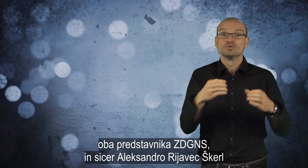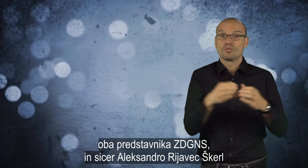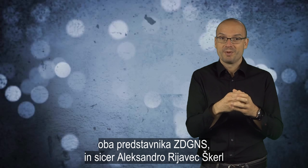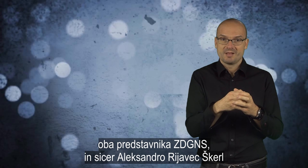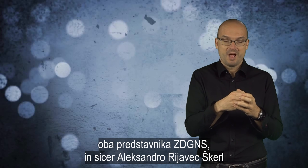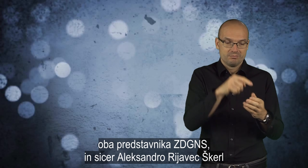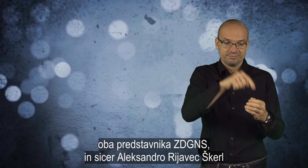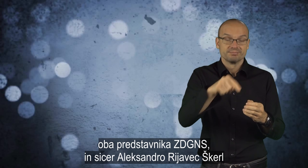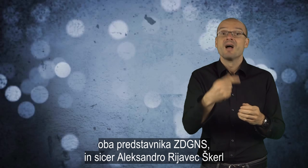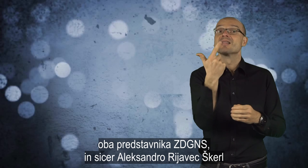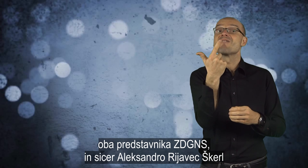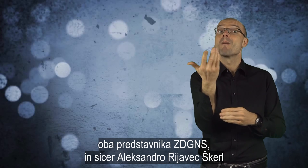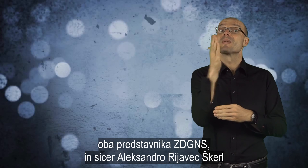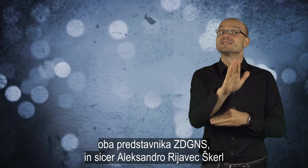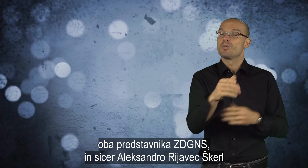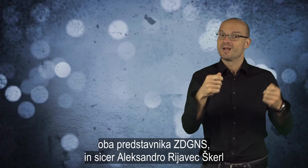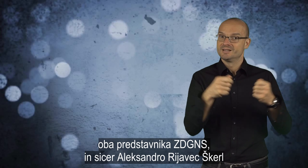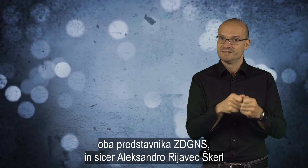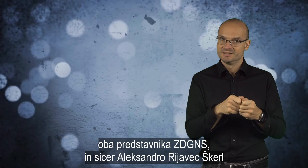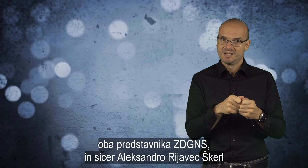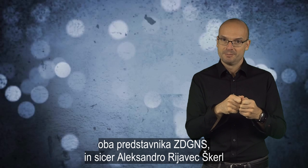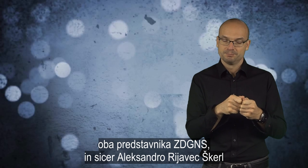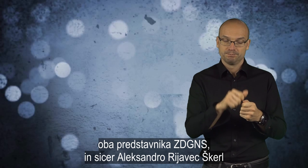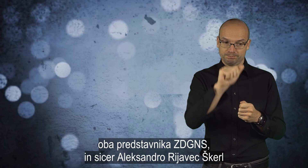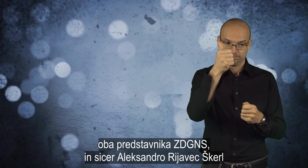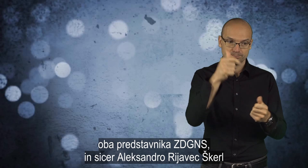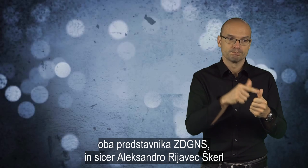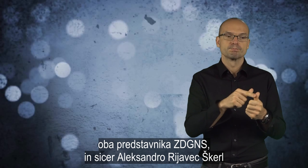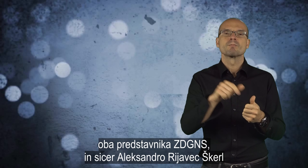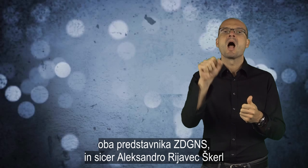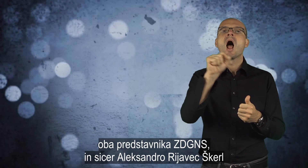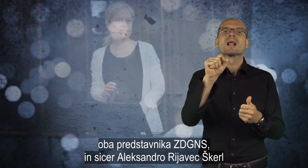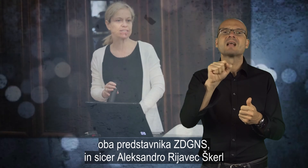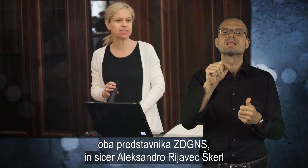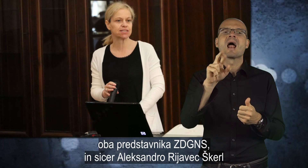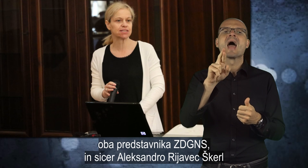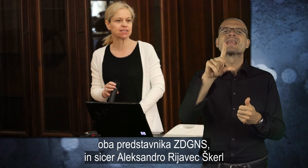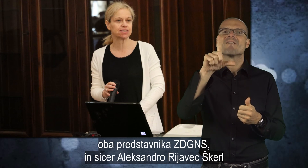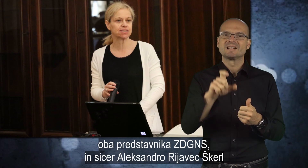zveze, in sicer Aleksandro Rijavec Škerl in Matjaža Juharta.